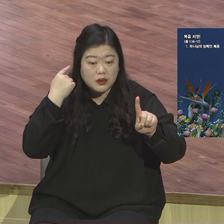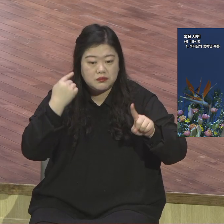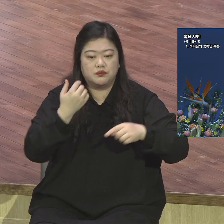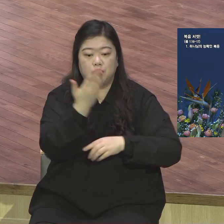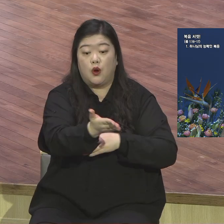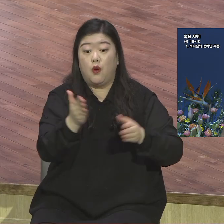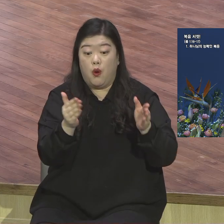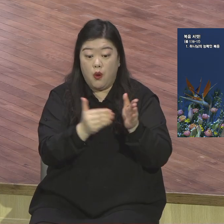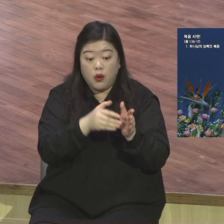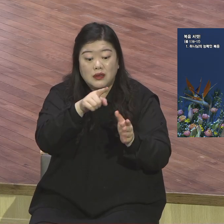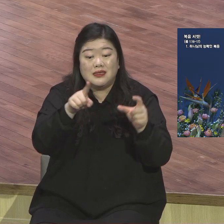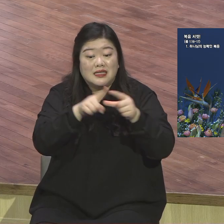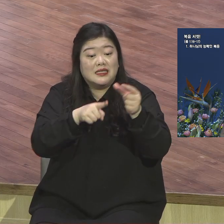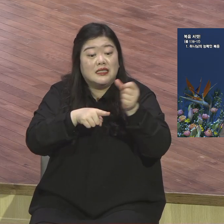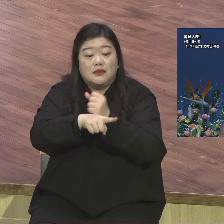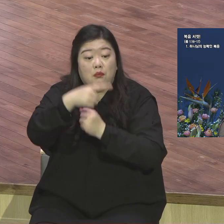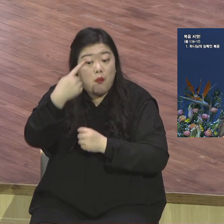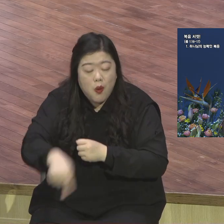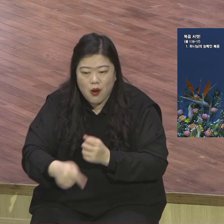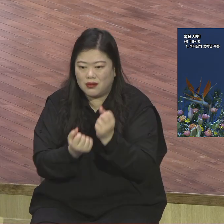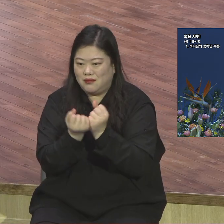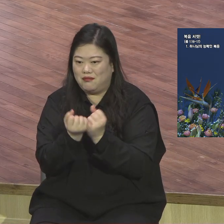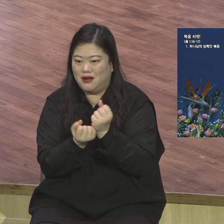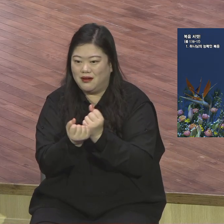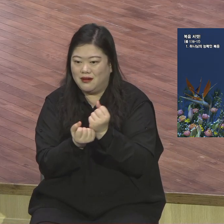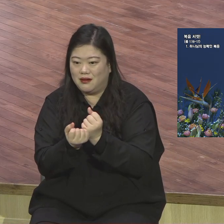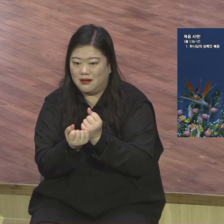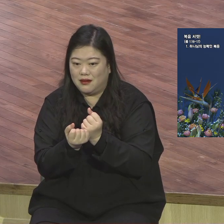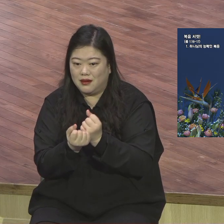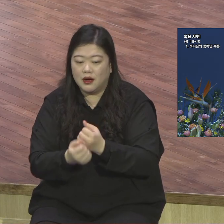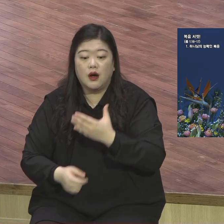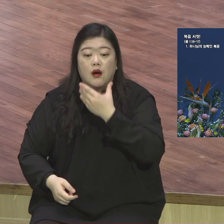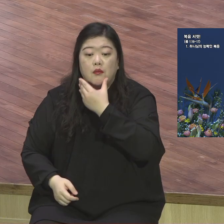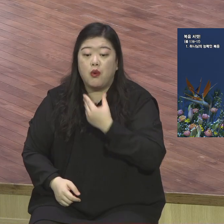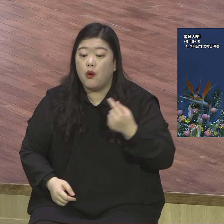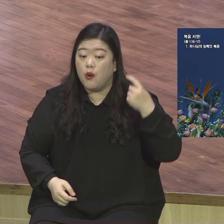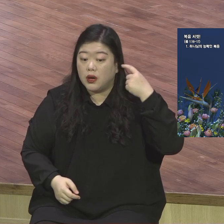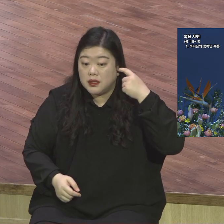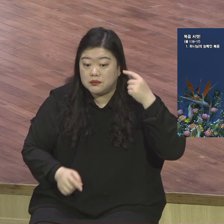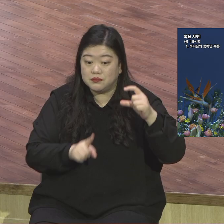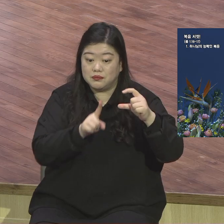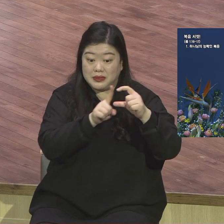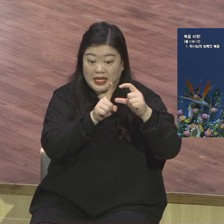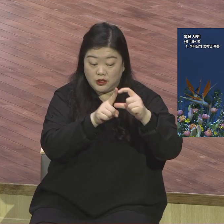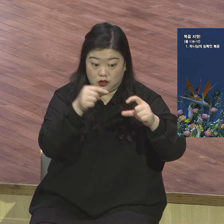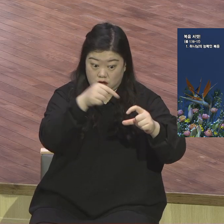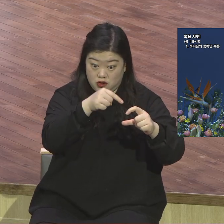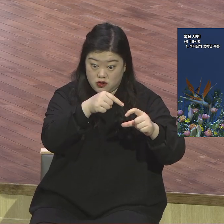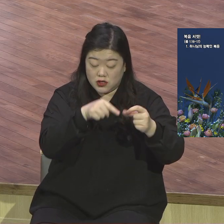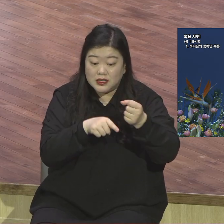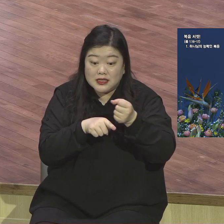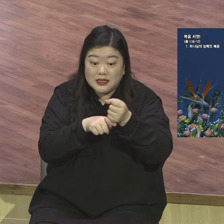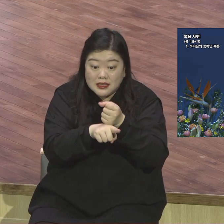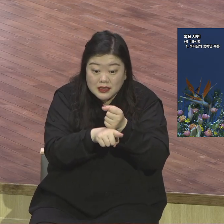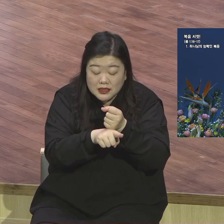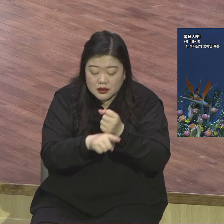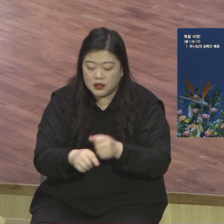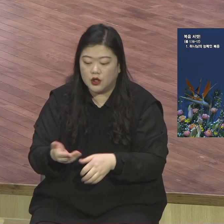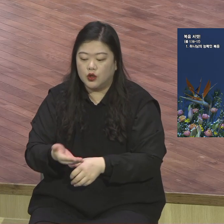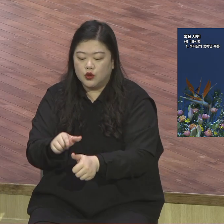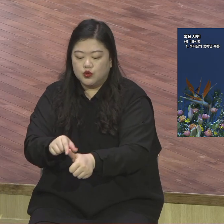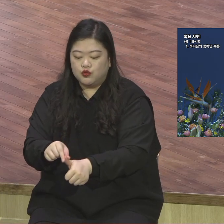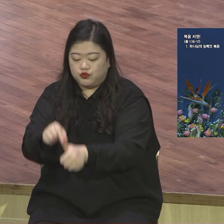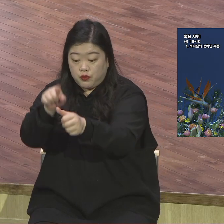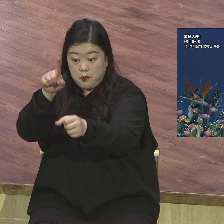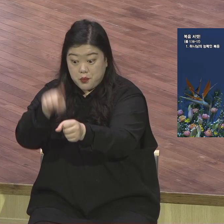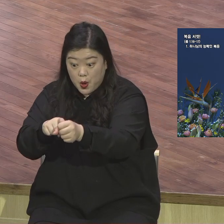내려주고 있습니다. 복음은 구원을 주시는 뭐요? 하나님의 능력이다. 복음을 누리는